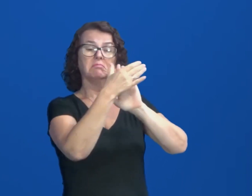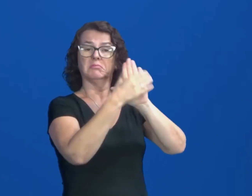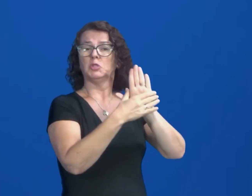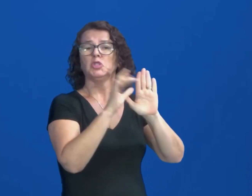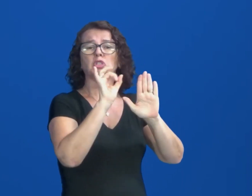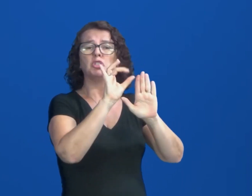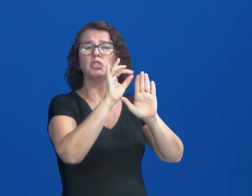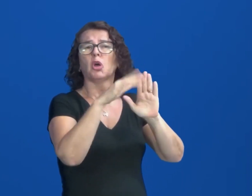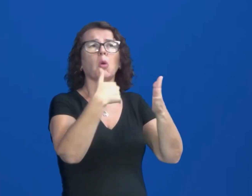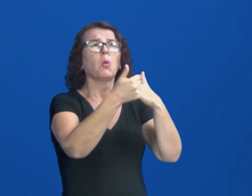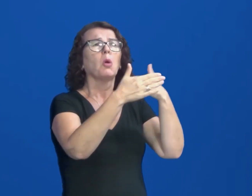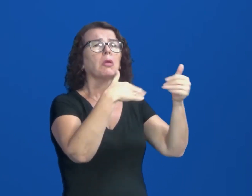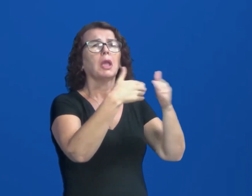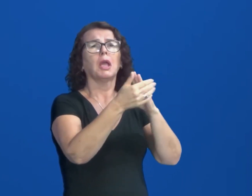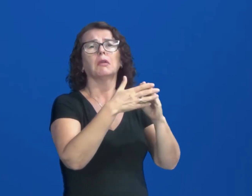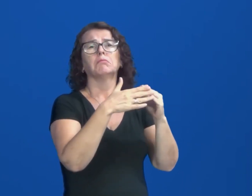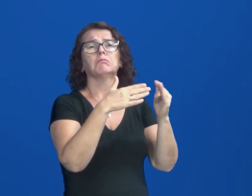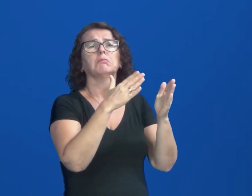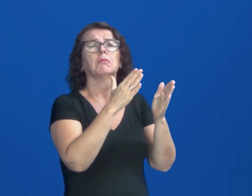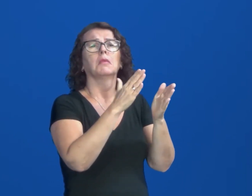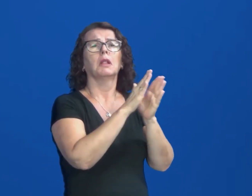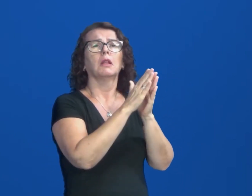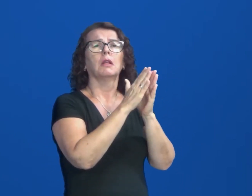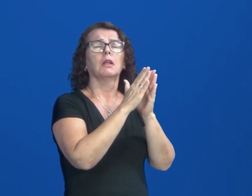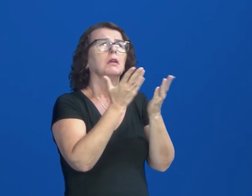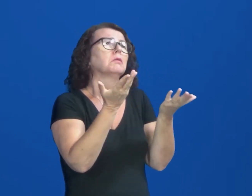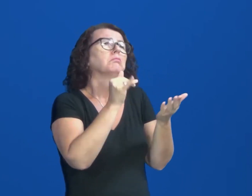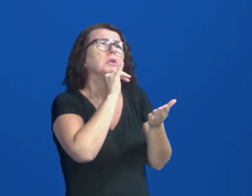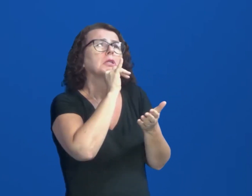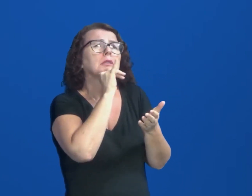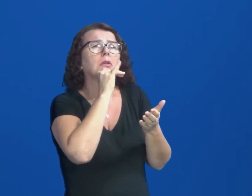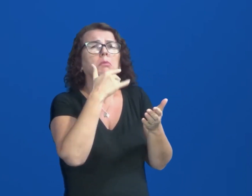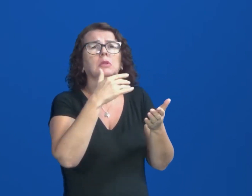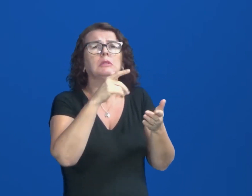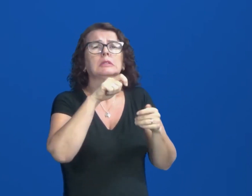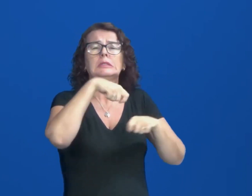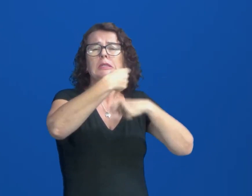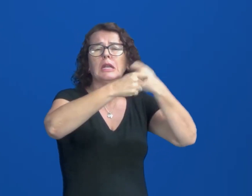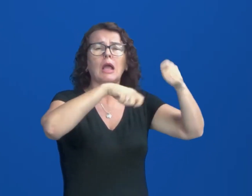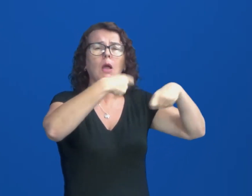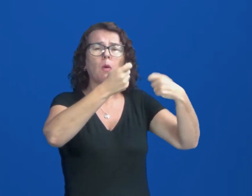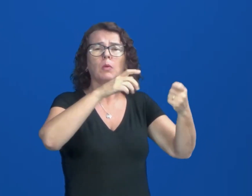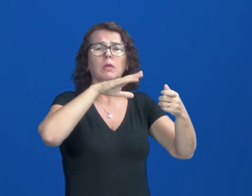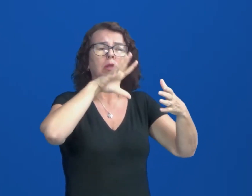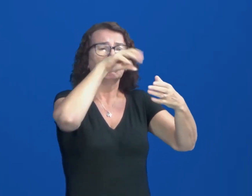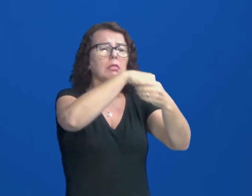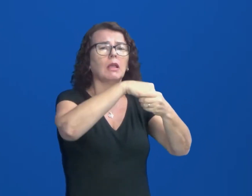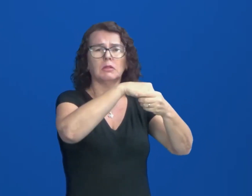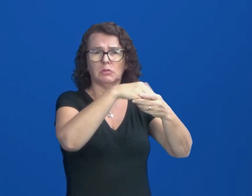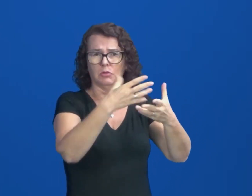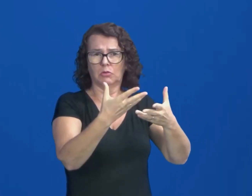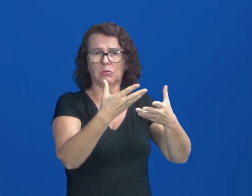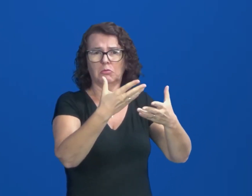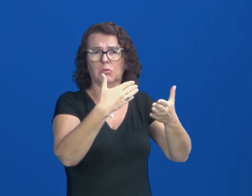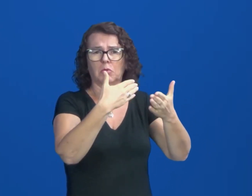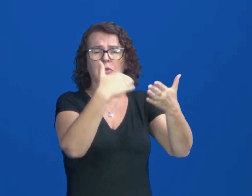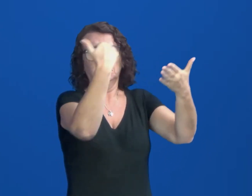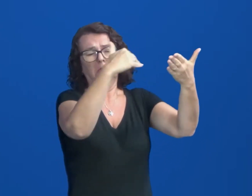ela produz, por exemplo, sinais diversos. Uma lista,